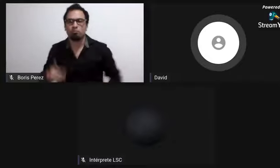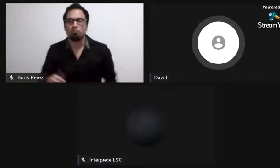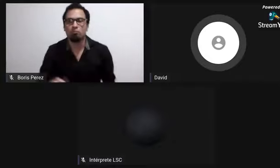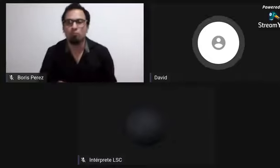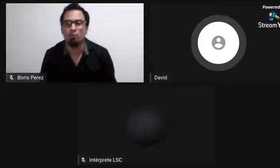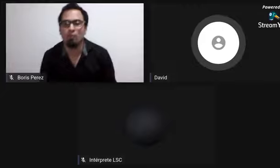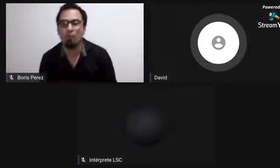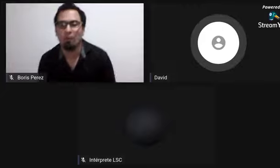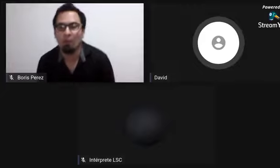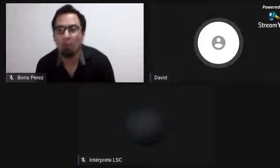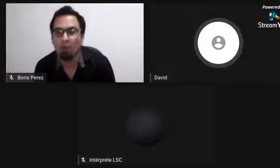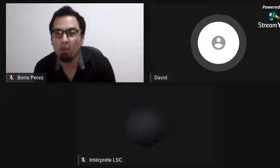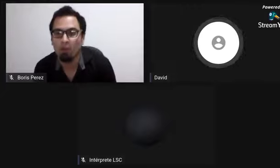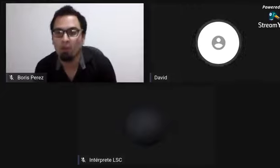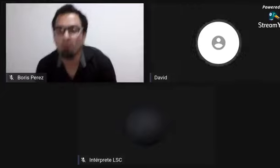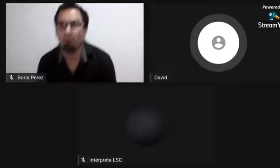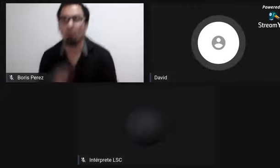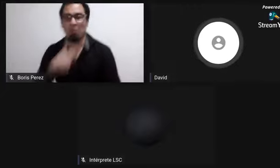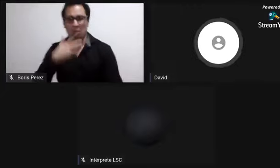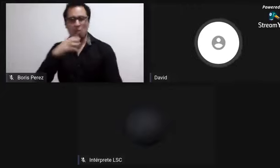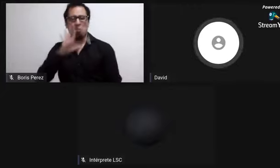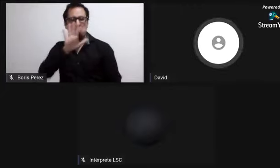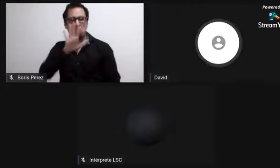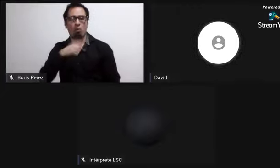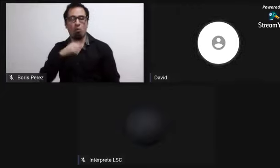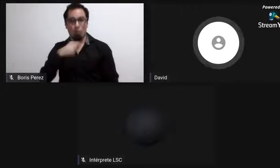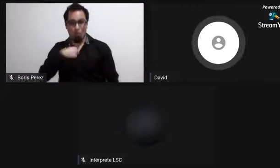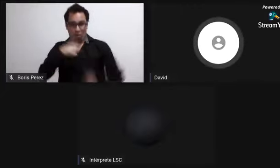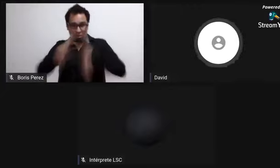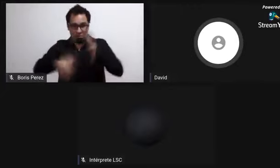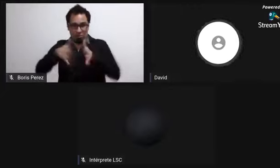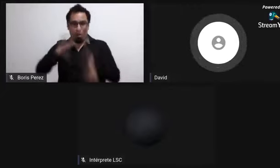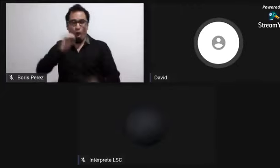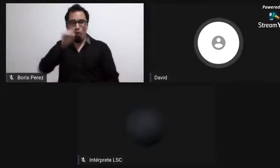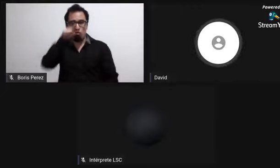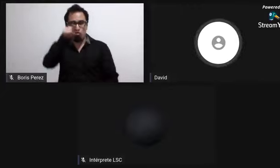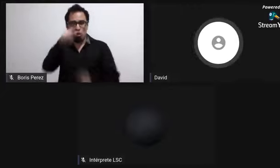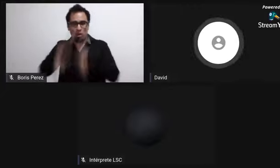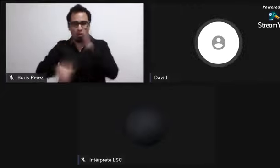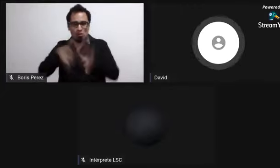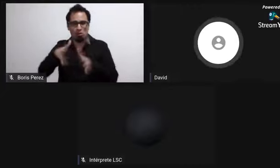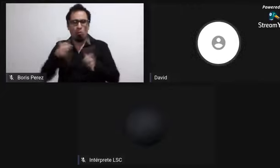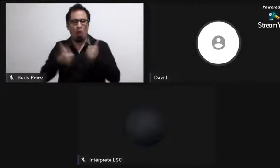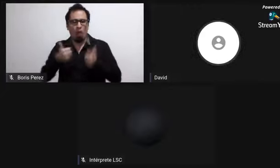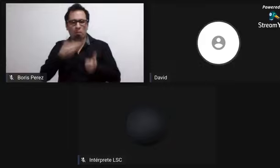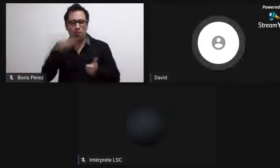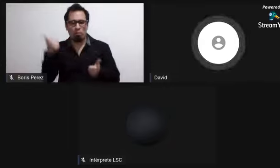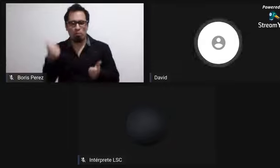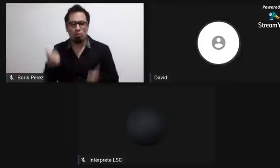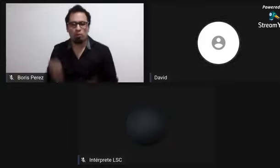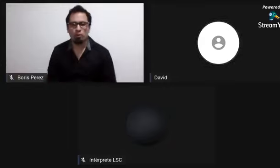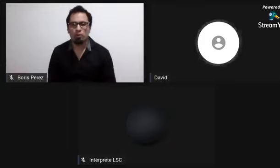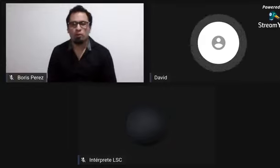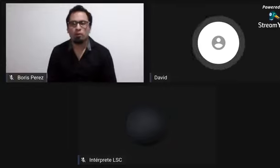Perdón que me acerque a la pantalla, es que estaba leyendo una pregunta que me escribieron acá en el